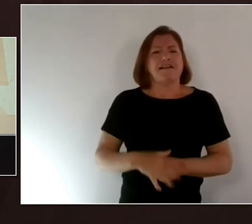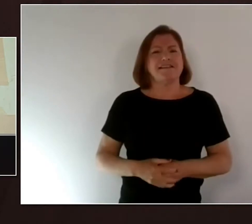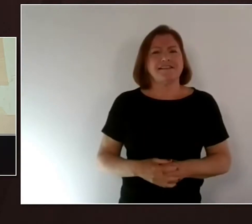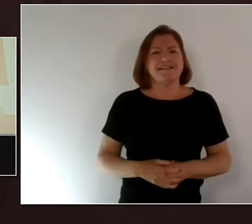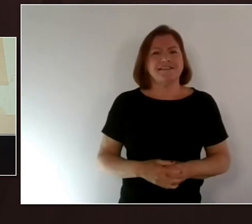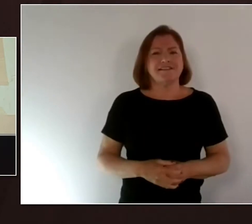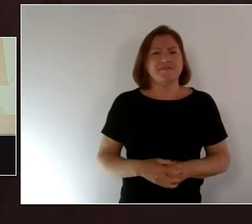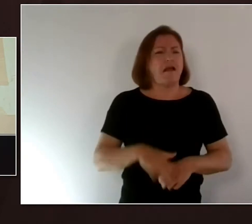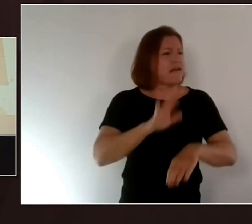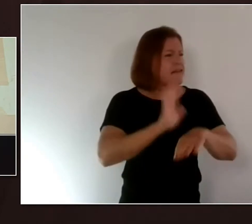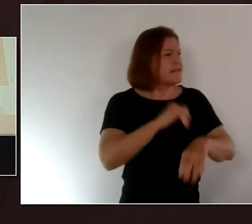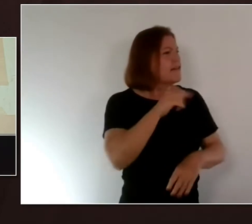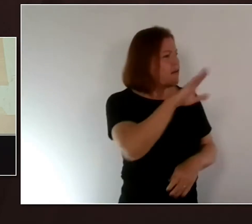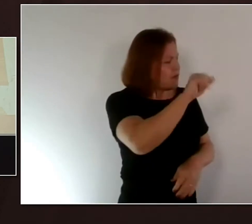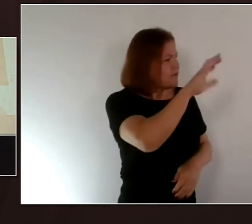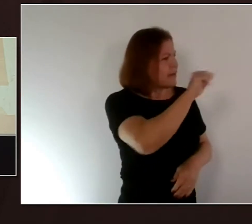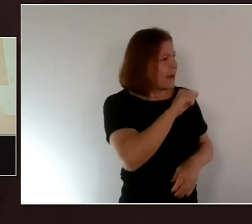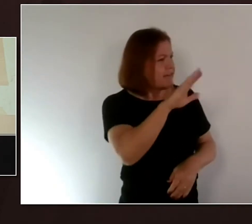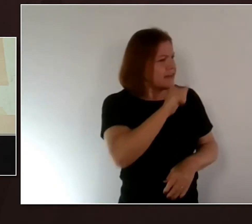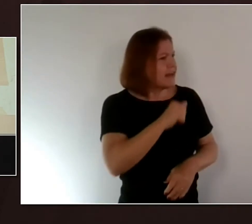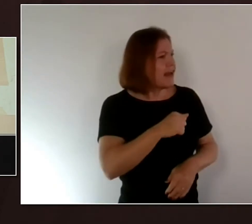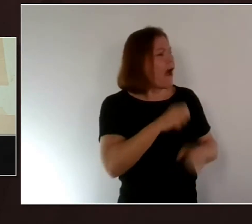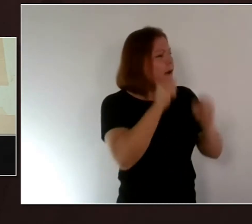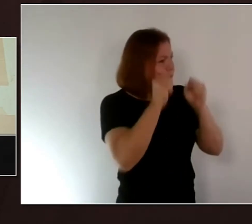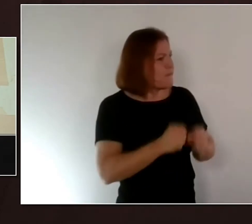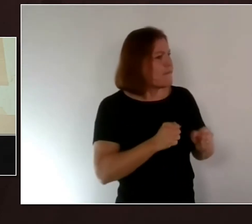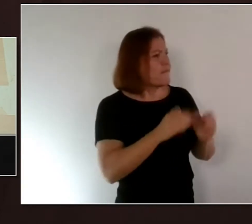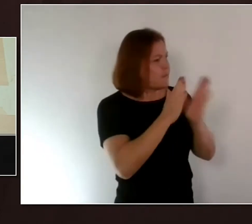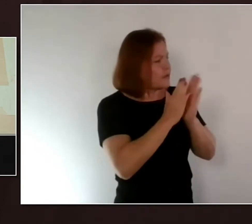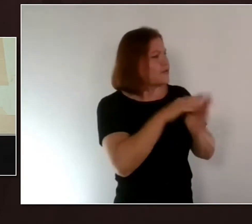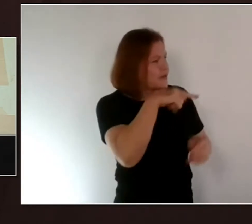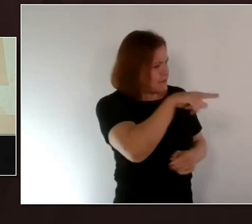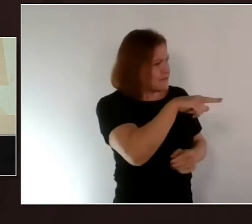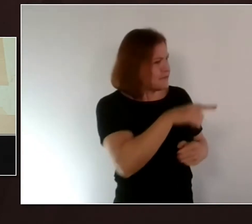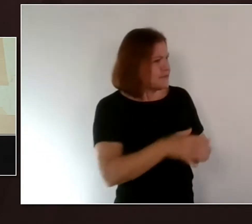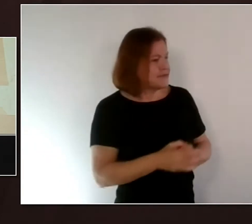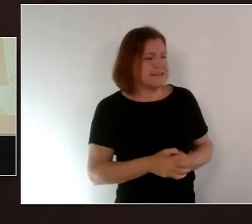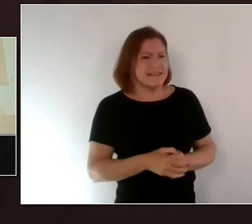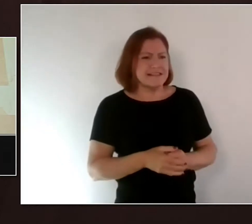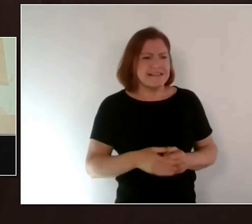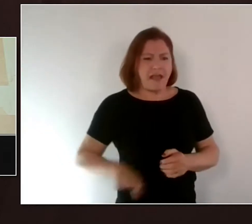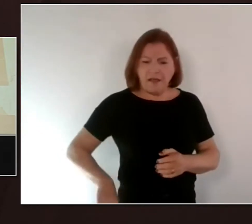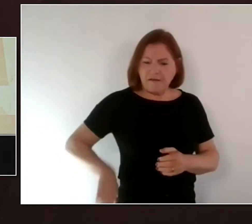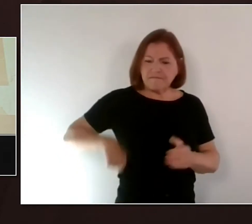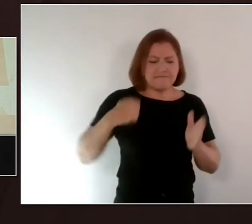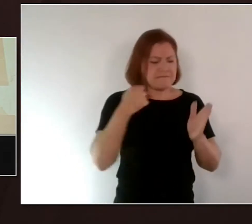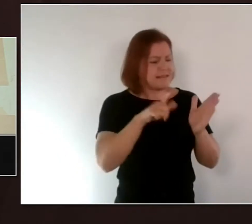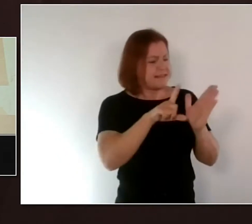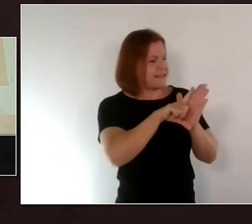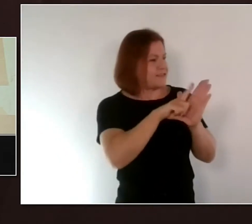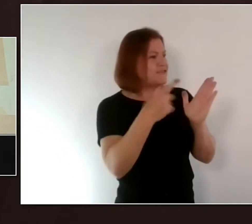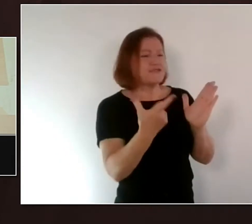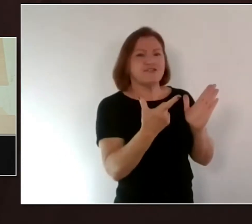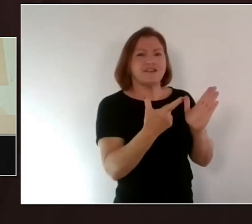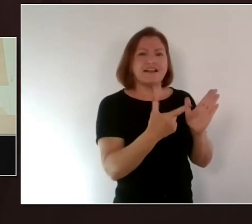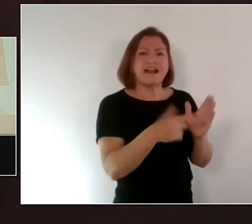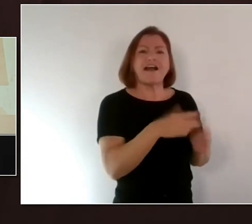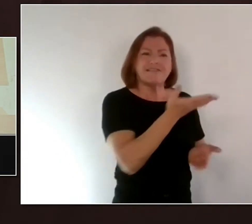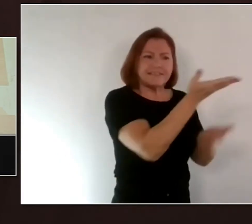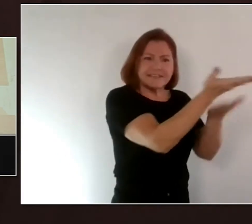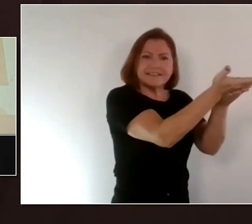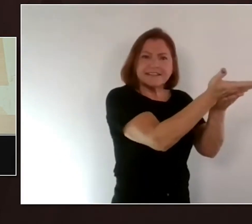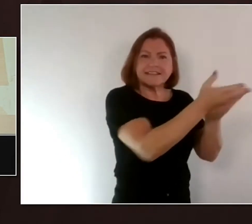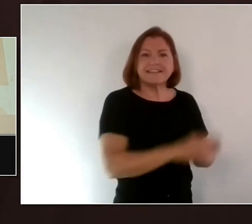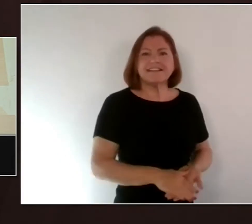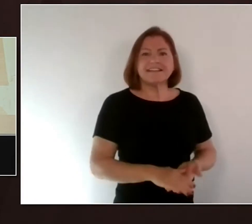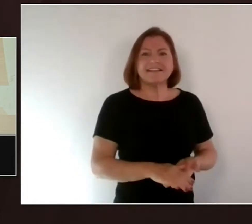pessoas, para orar pelas pessoas, entregar um jornal, até entregar um alimento diário, eu